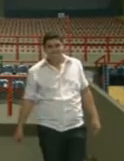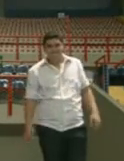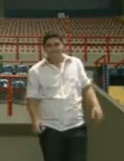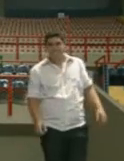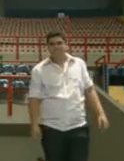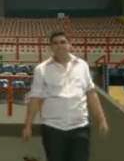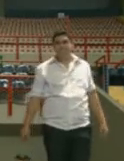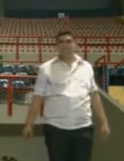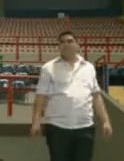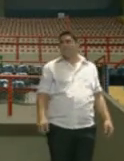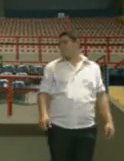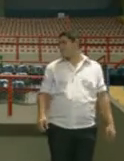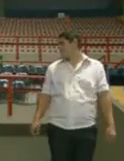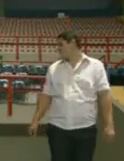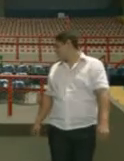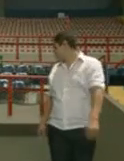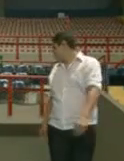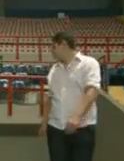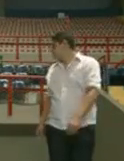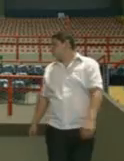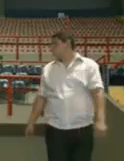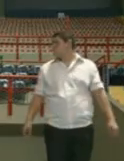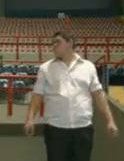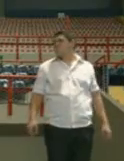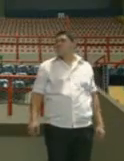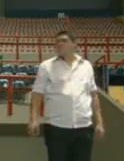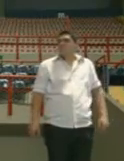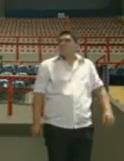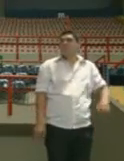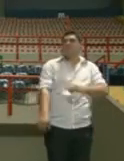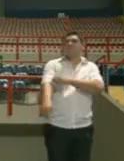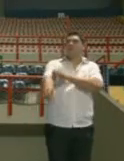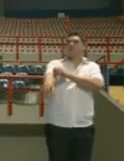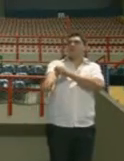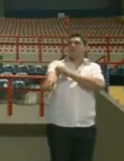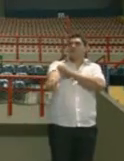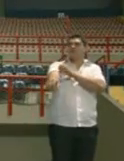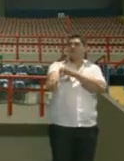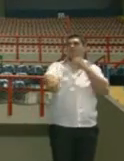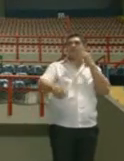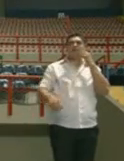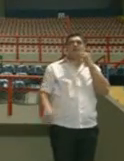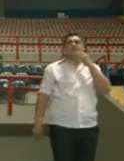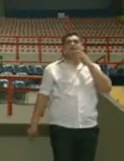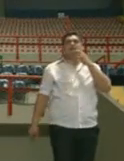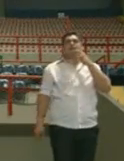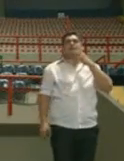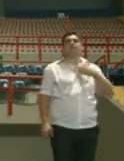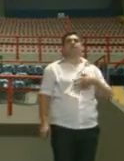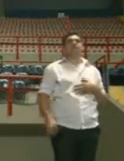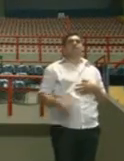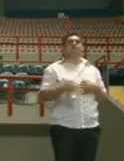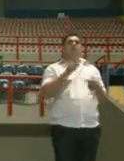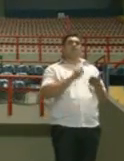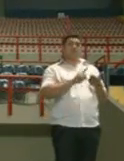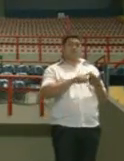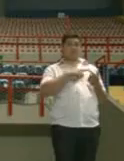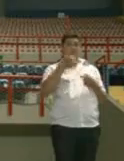quando ele voltar à presidência, tá? Em 1950, ele vai estatizar